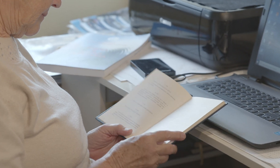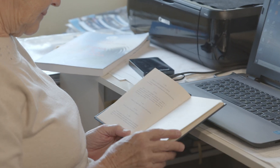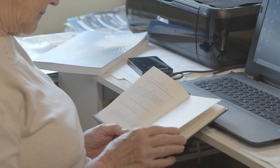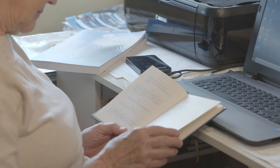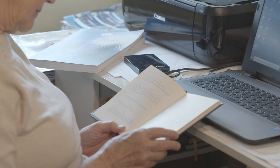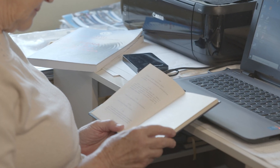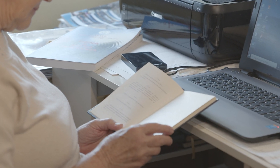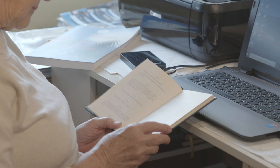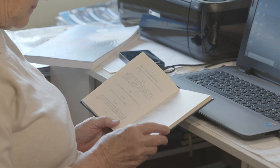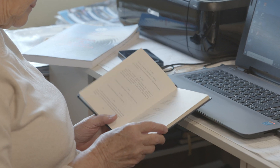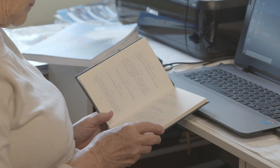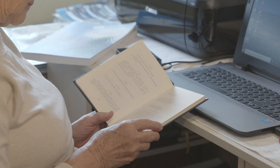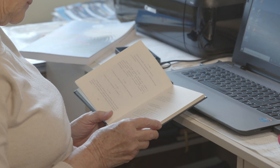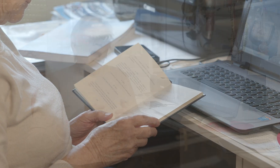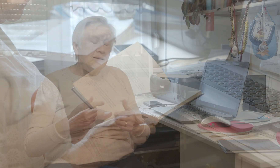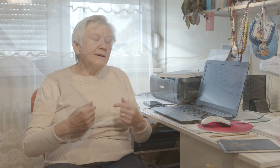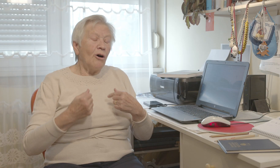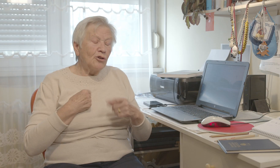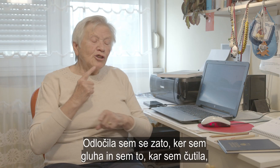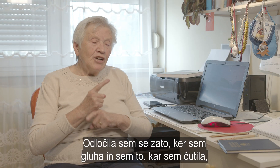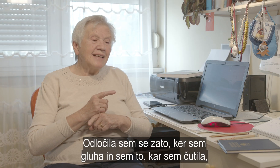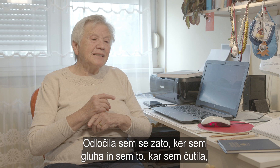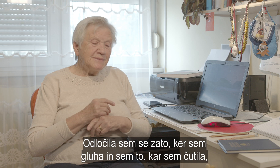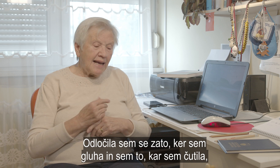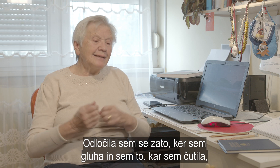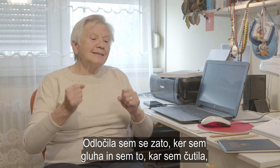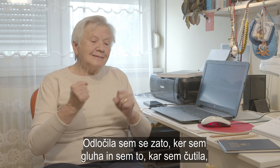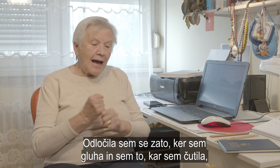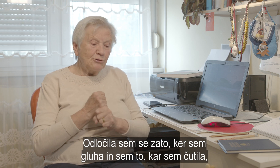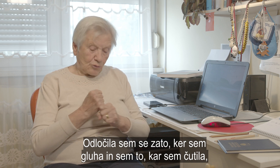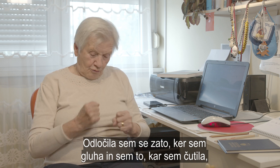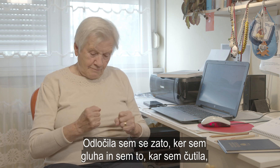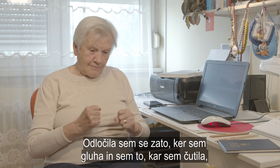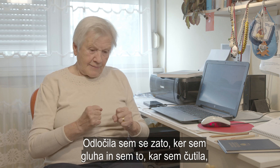Odločila sem se za to.